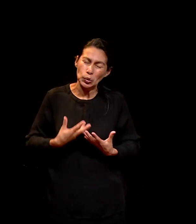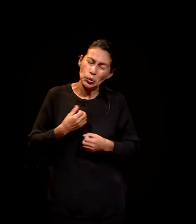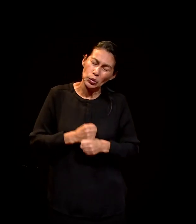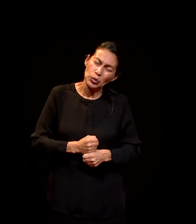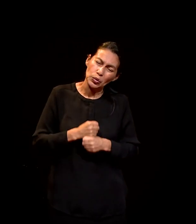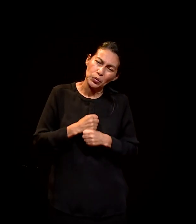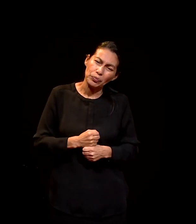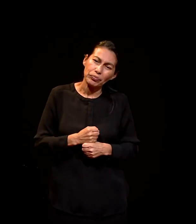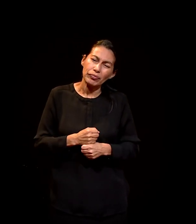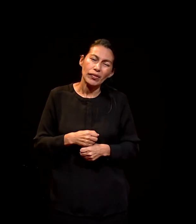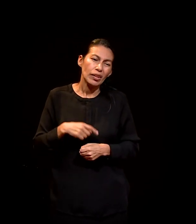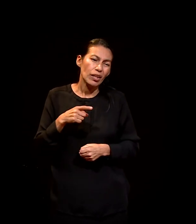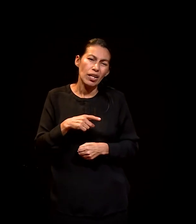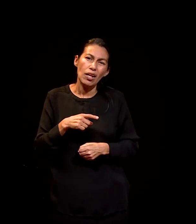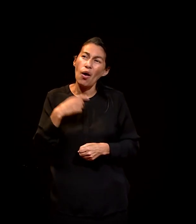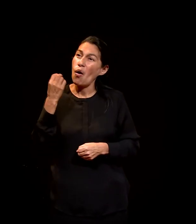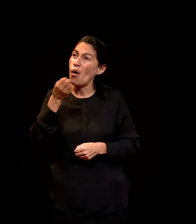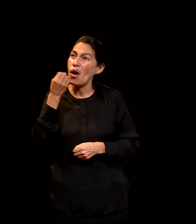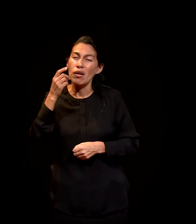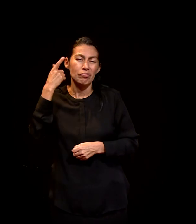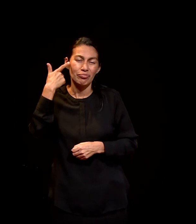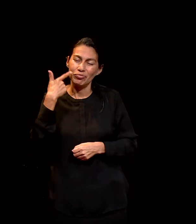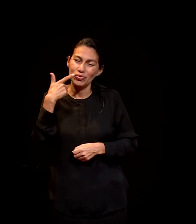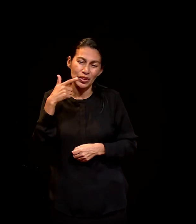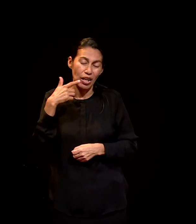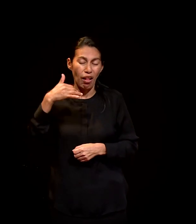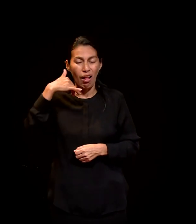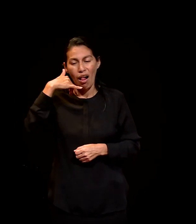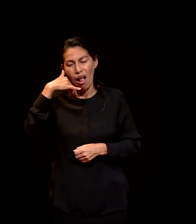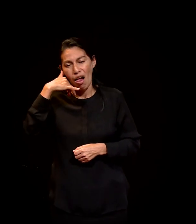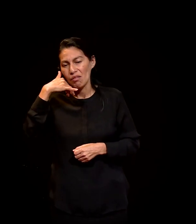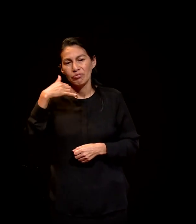pero vamos a estar ahora vamos a estar orando